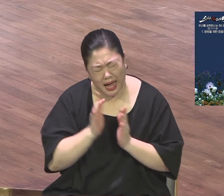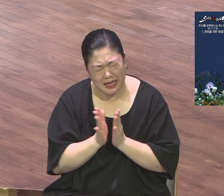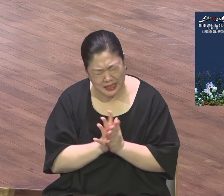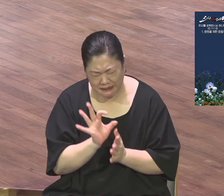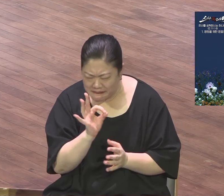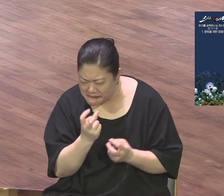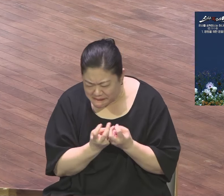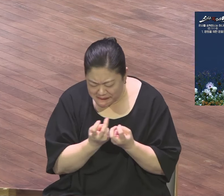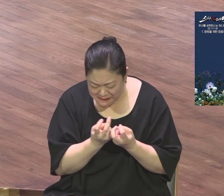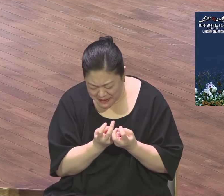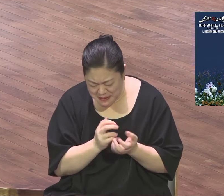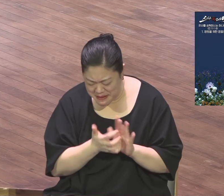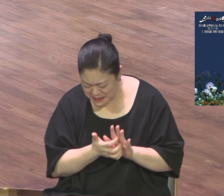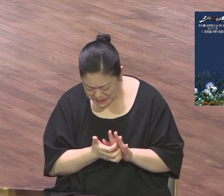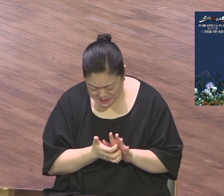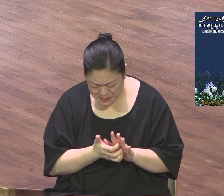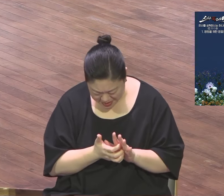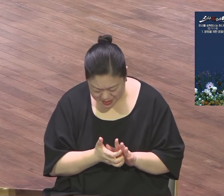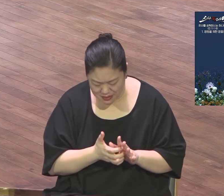불신자에게 전도를 위해서 주라.